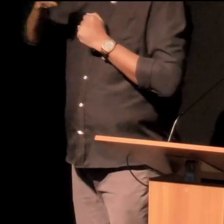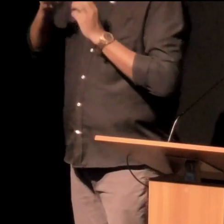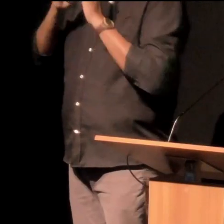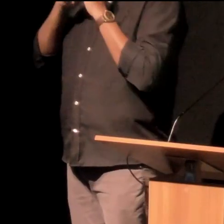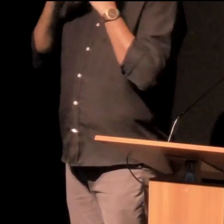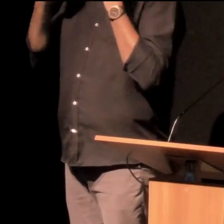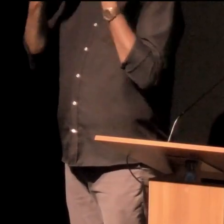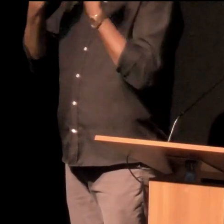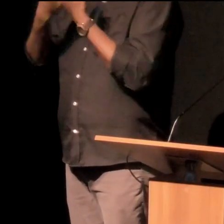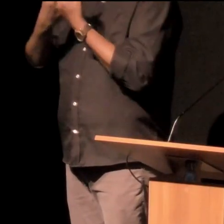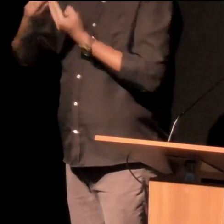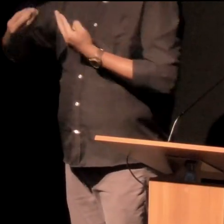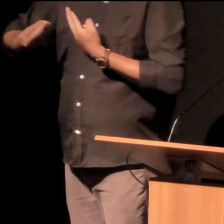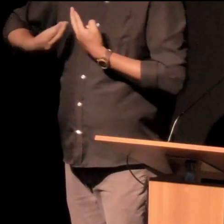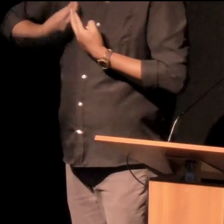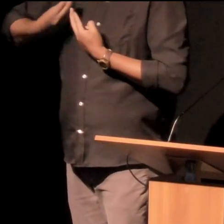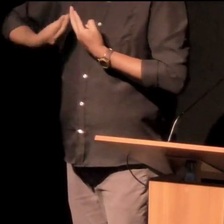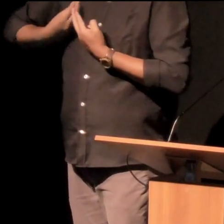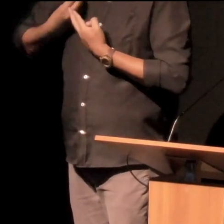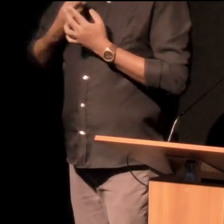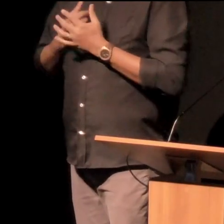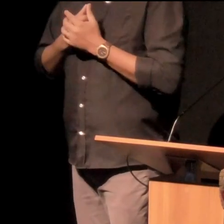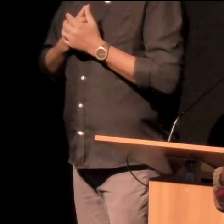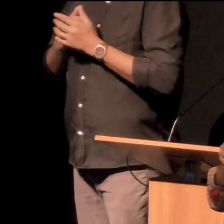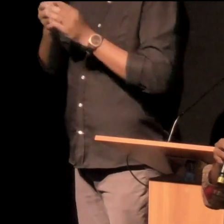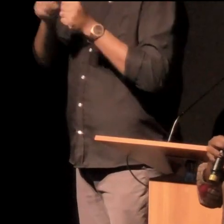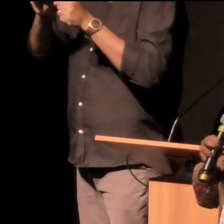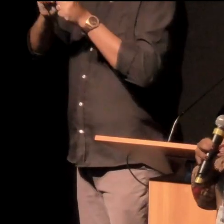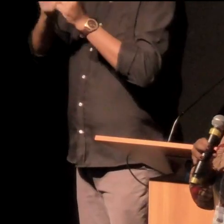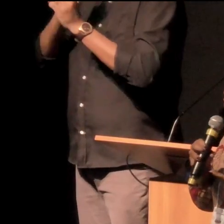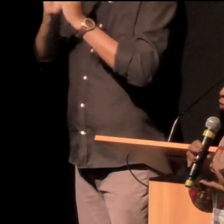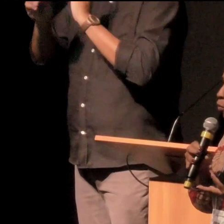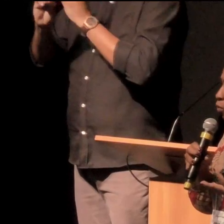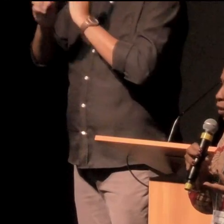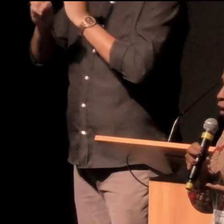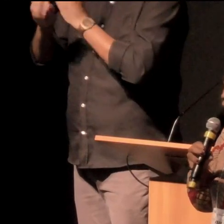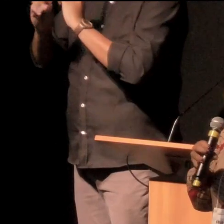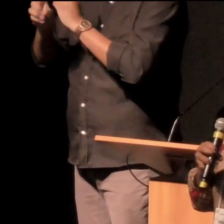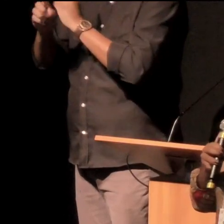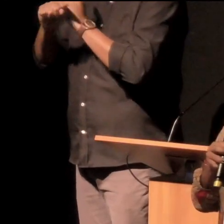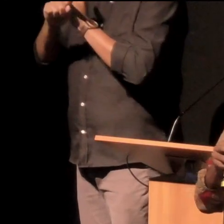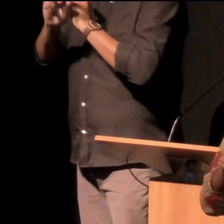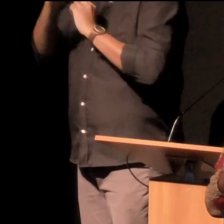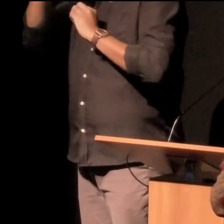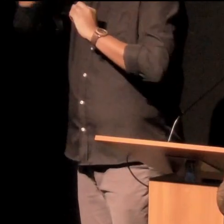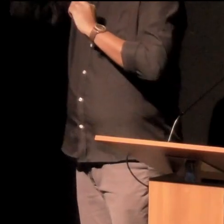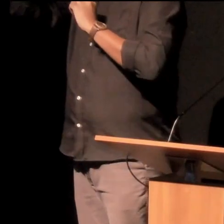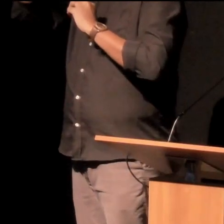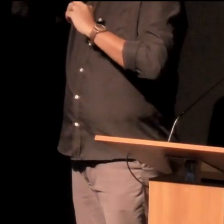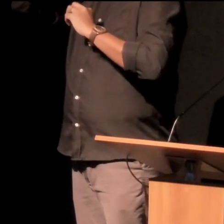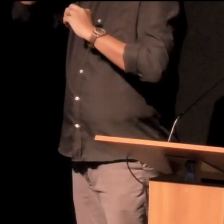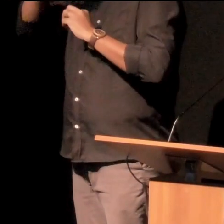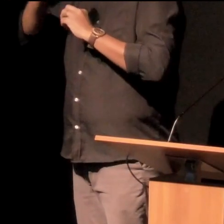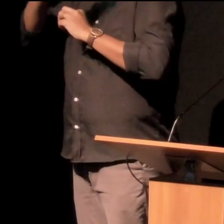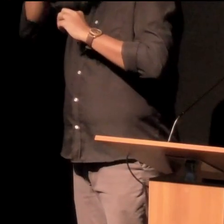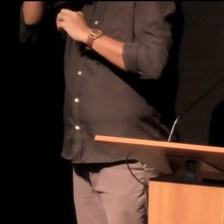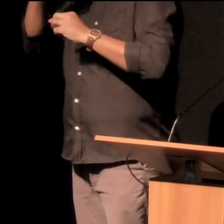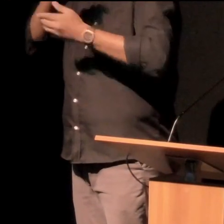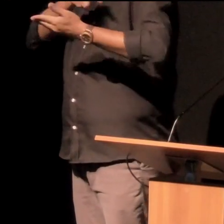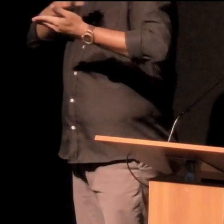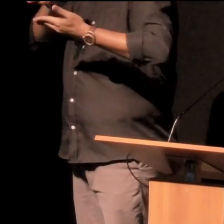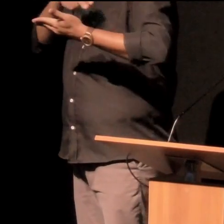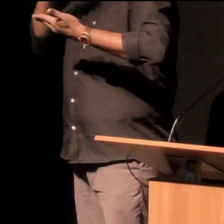participei é que eu fui participar eu ia fazer um uma dinâmica lá eu falei ai Será que todo mundo ler escreve